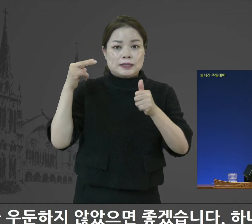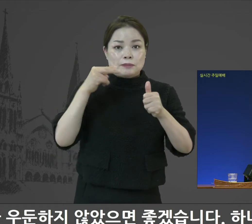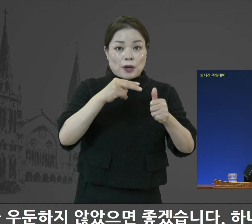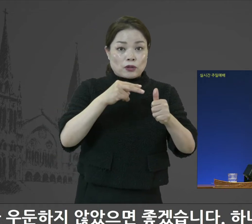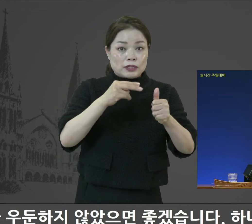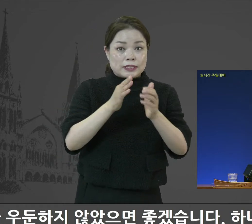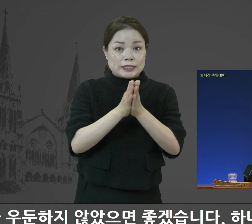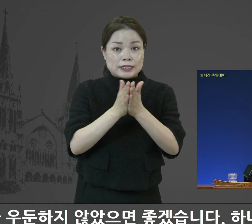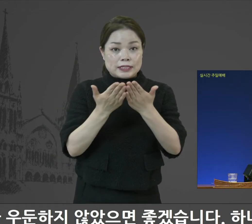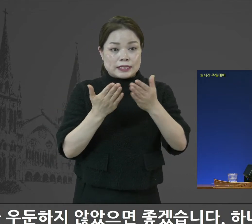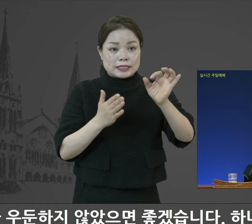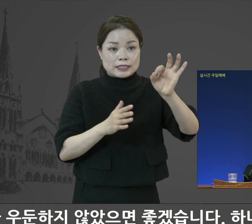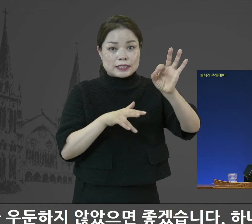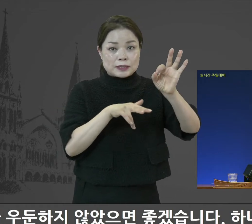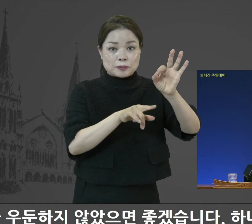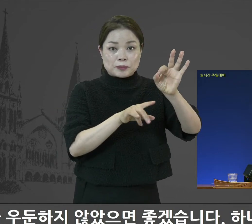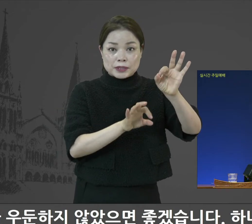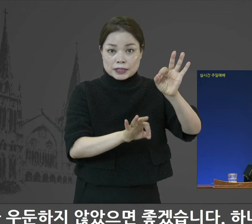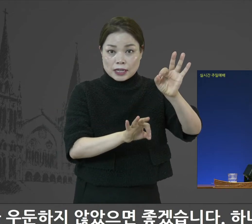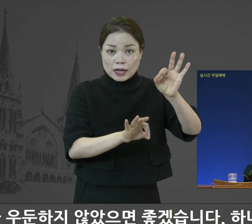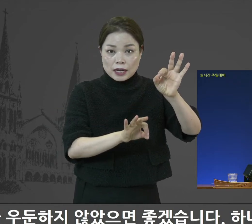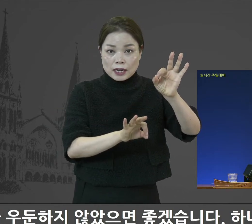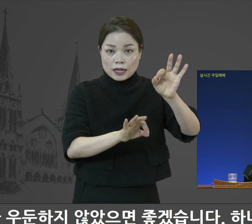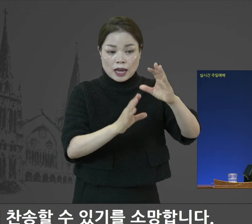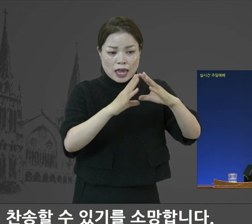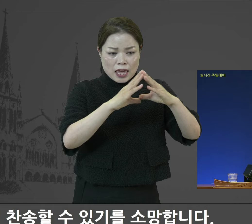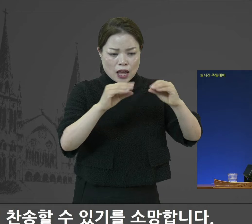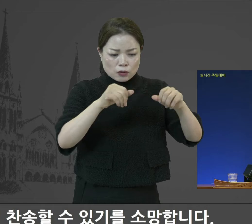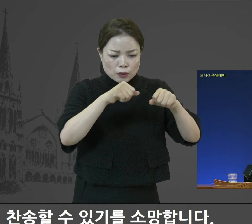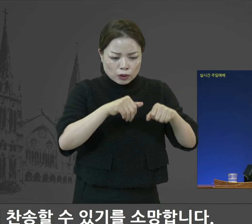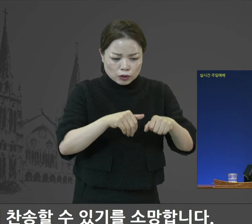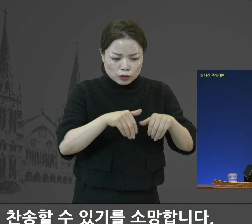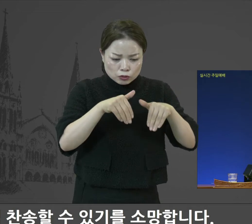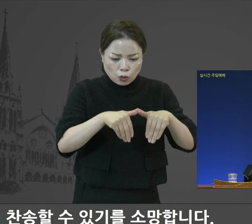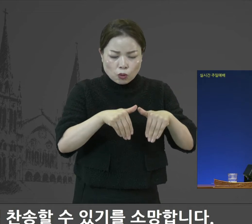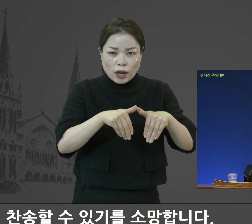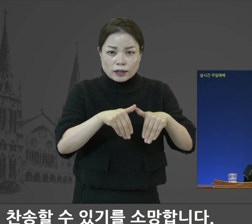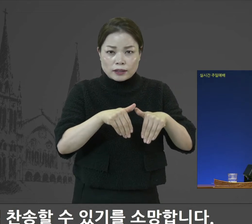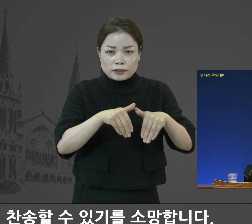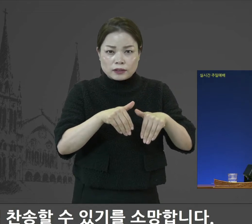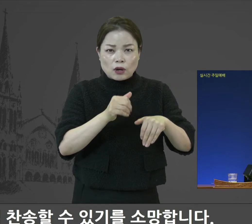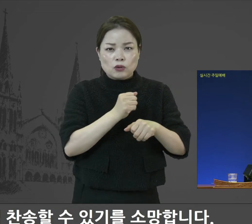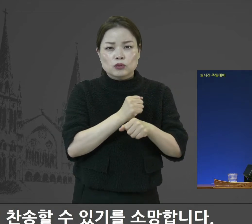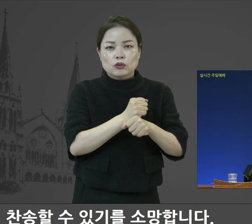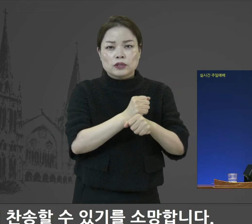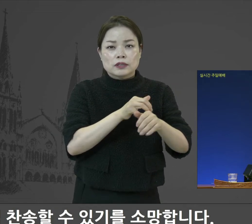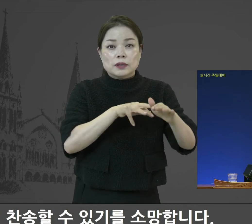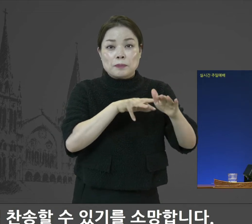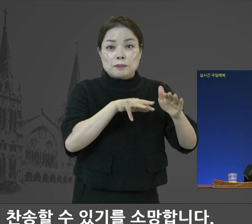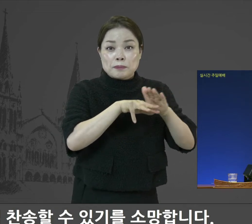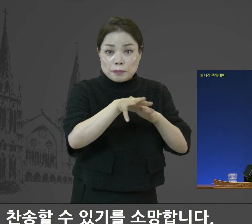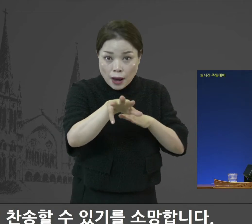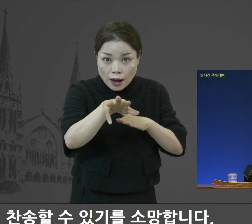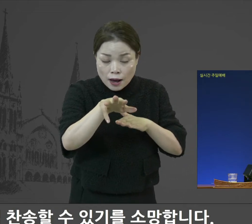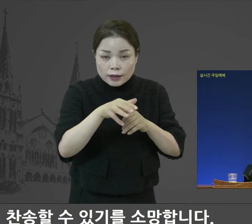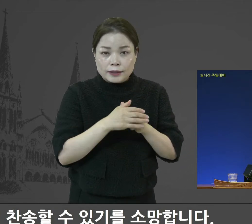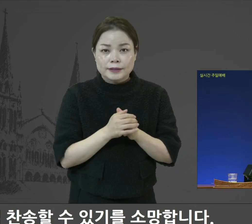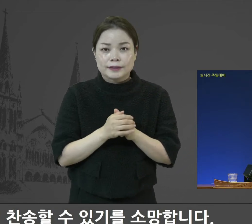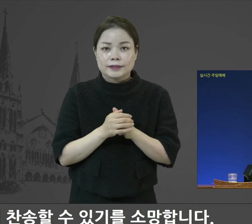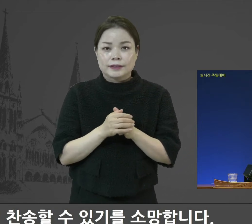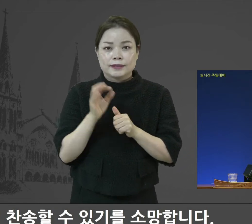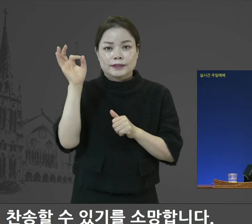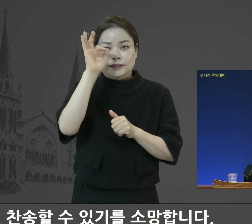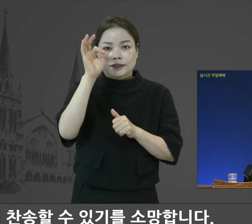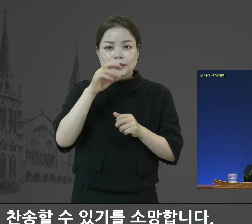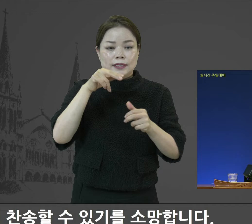갑니다. 애굽의 종살이에서 구해내신 일을 큰일이라고 고백하는 이 장면인데, 여러분 한번 찾아가 보셨으면